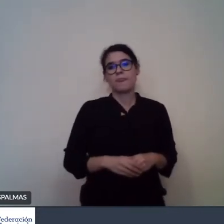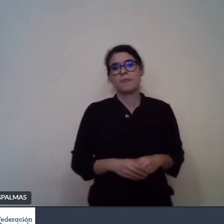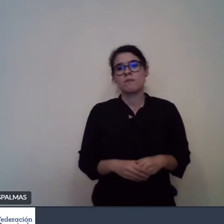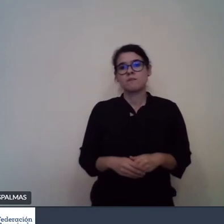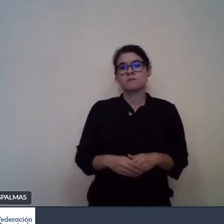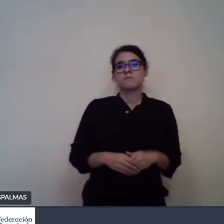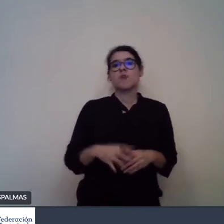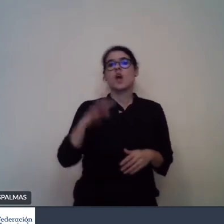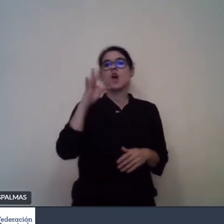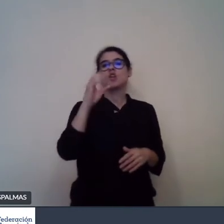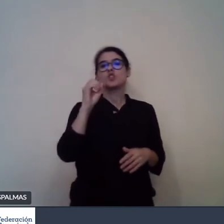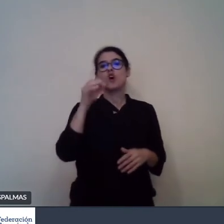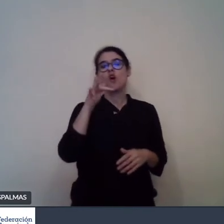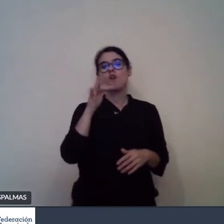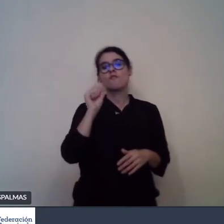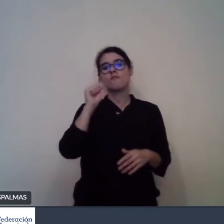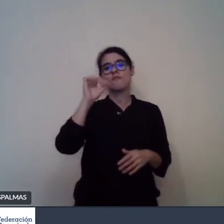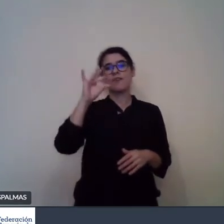Tofas Bursa.